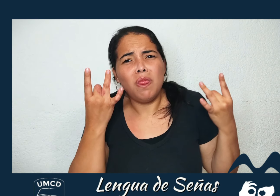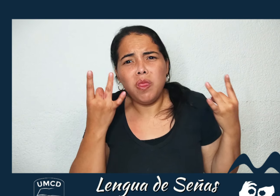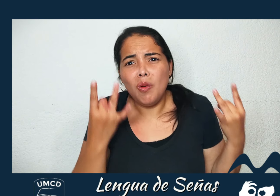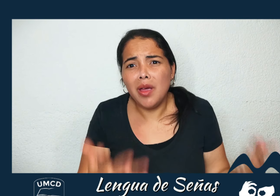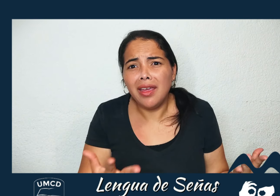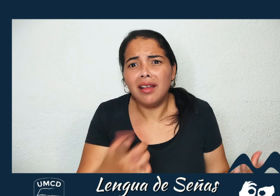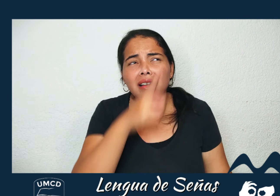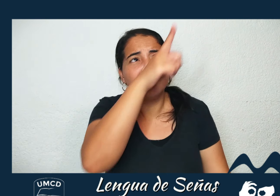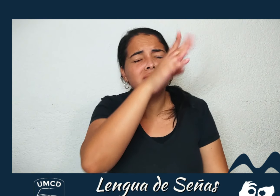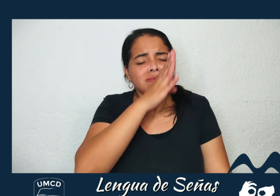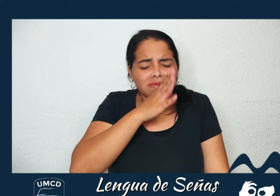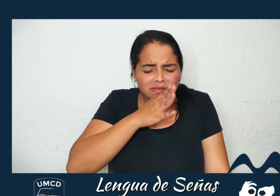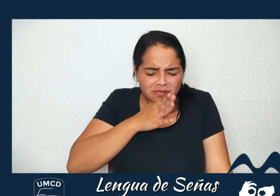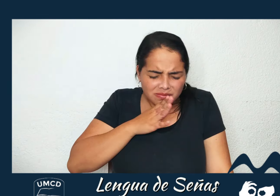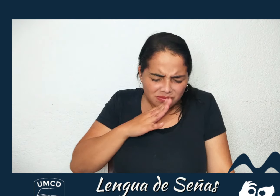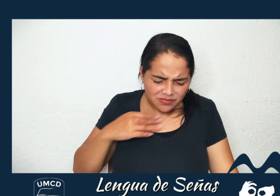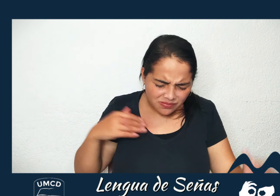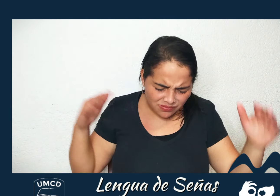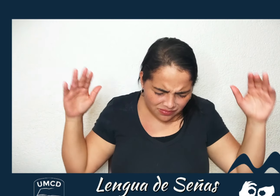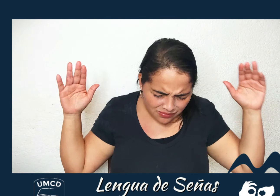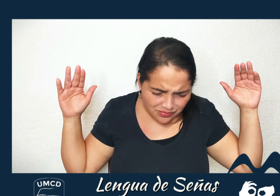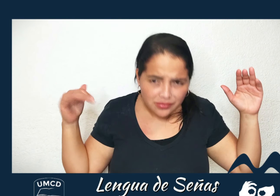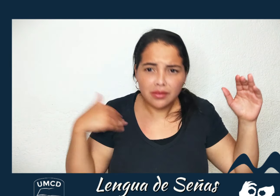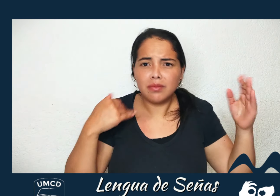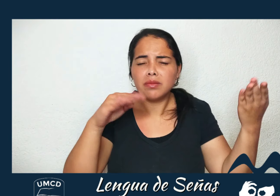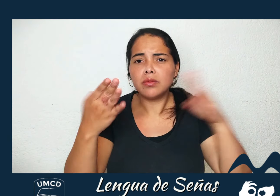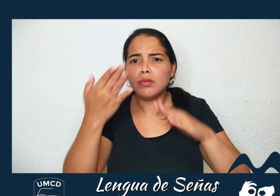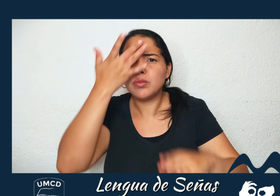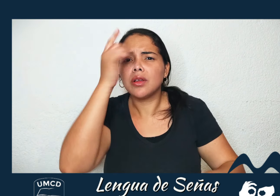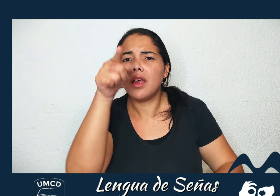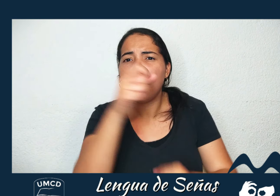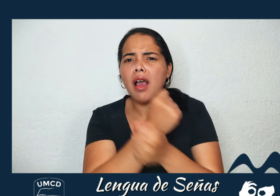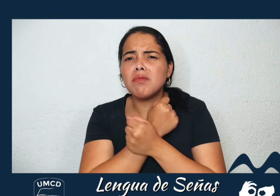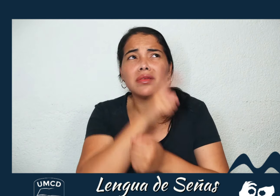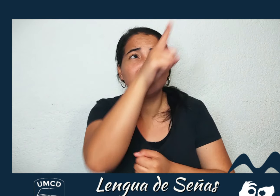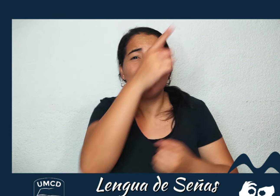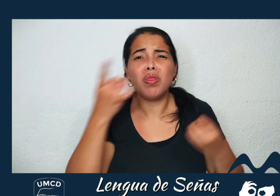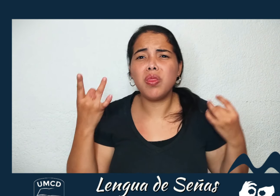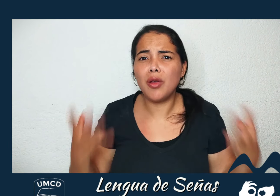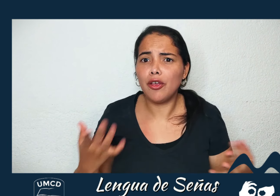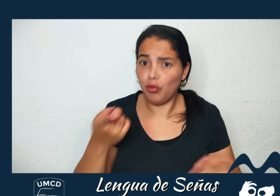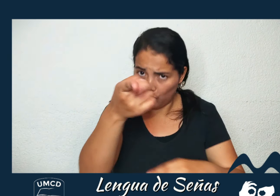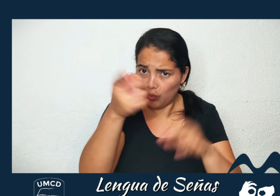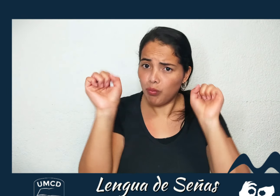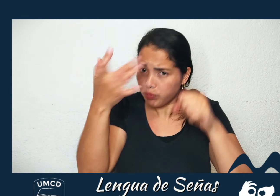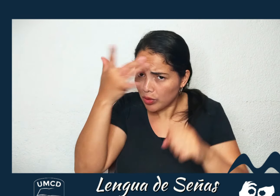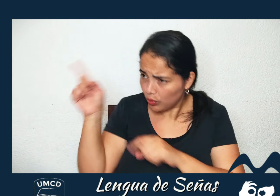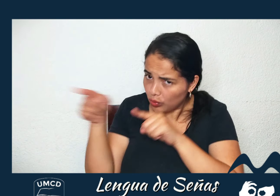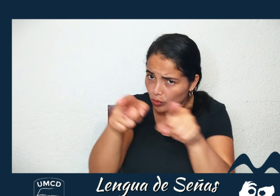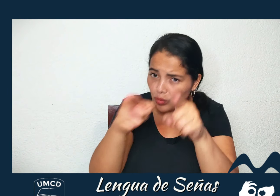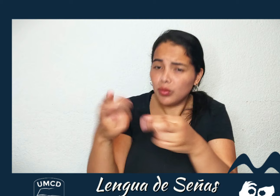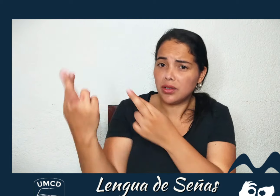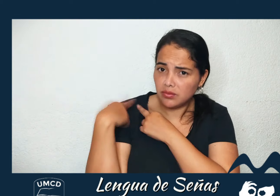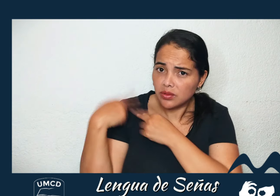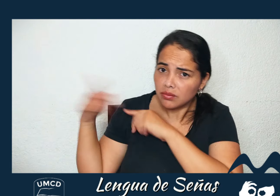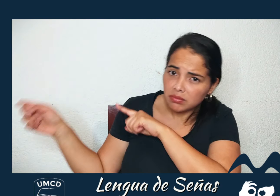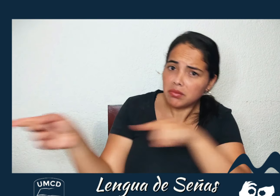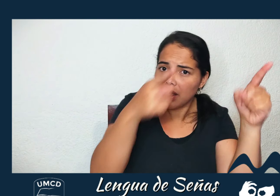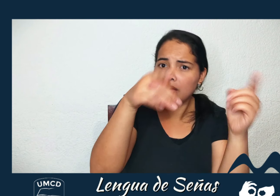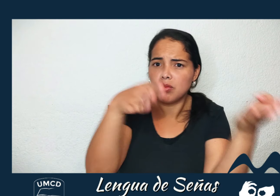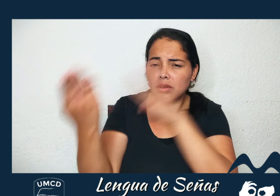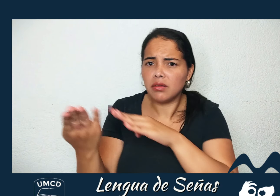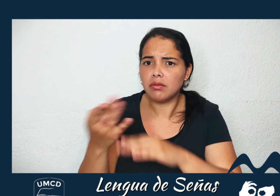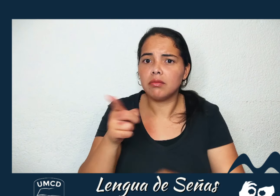el pago que él tuvo que hacer con su propia vida, sufriendo mi dolor, sufriendo mi